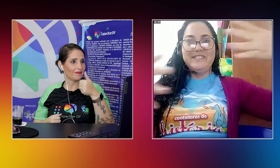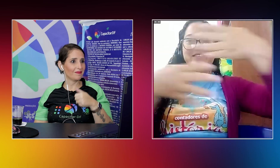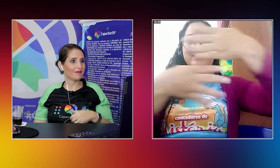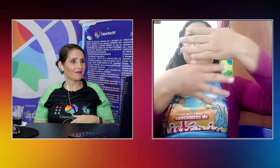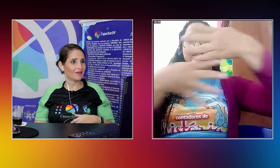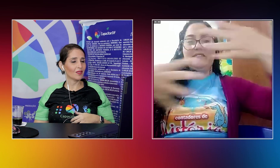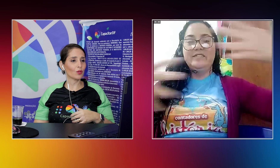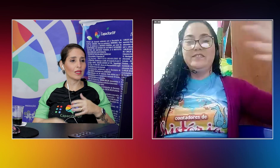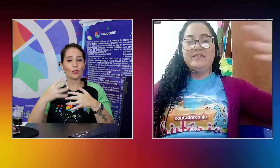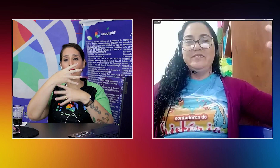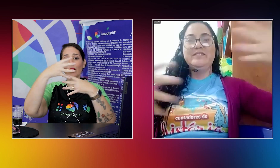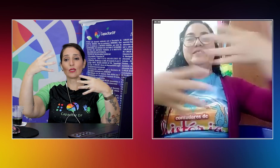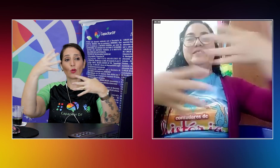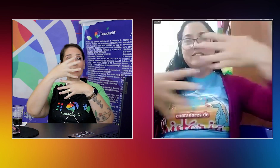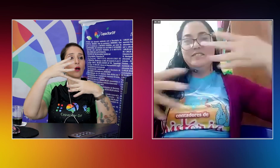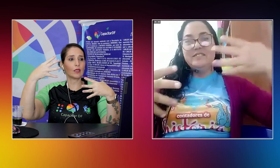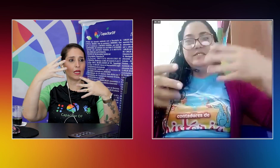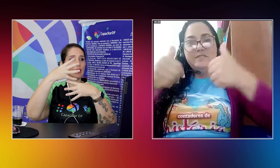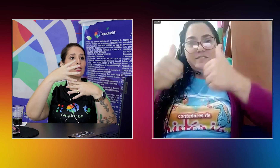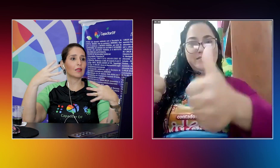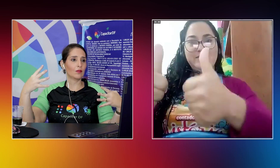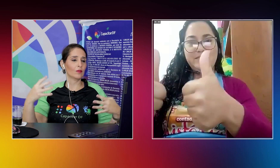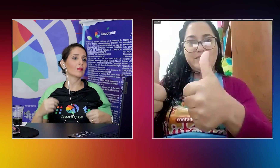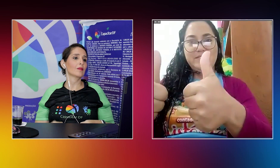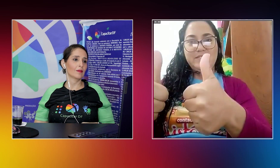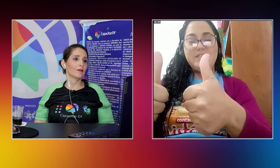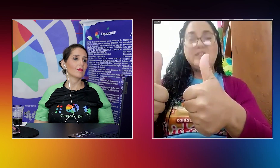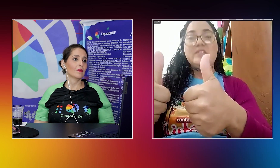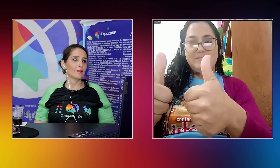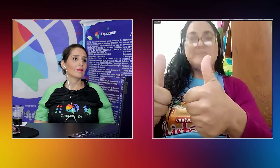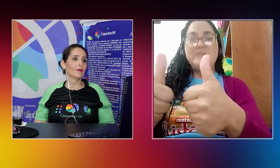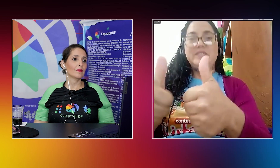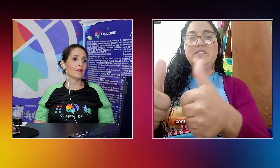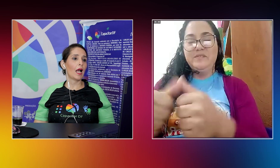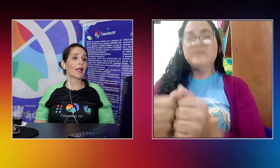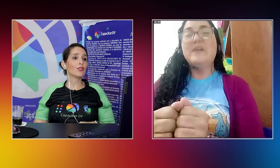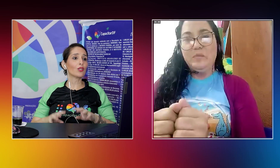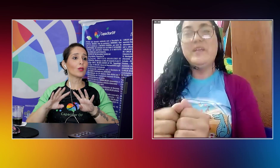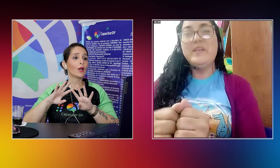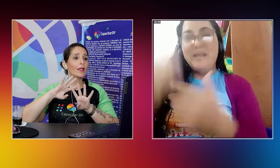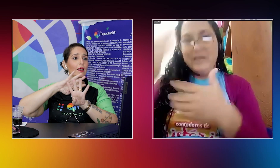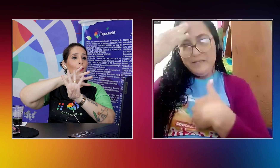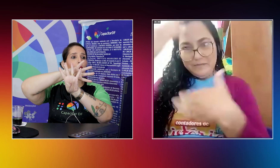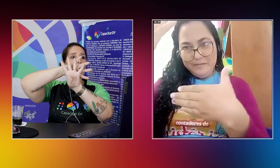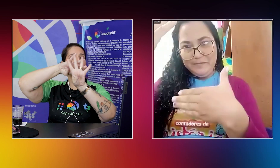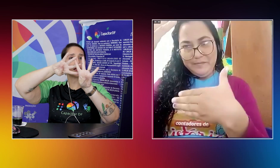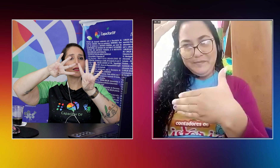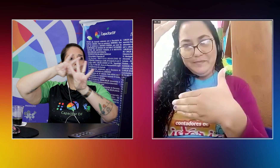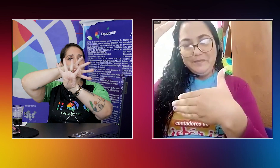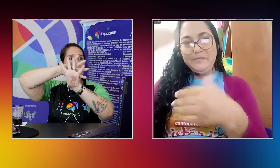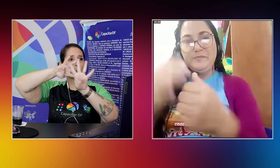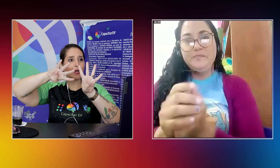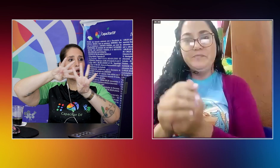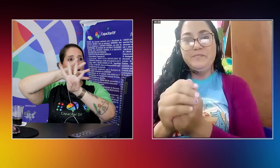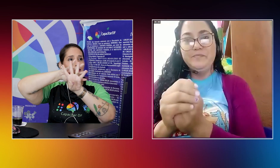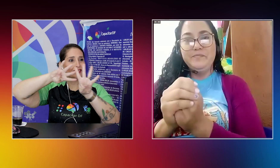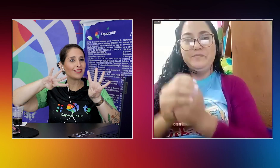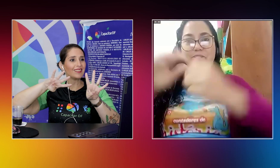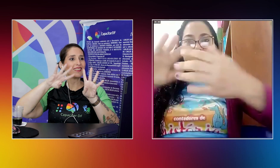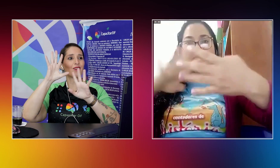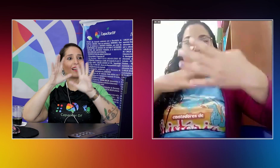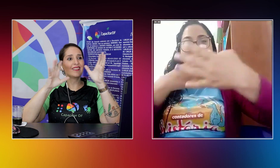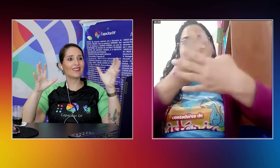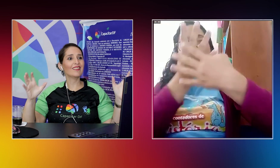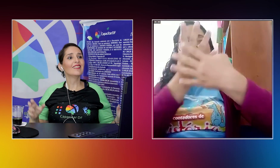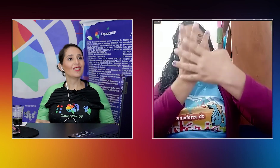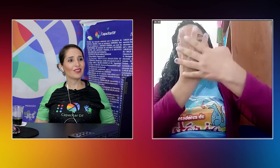Assim, né? Toda horizontal, né? Isso. Isso, tá. A grade é Obrigada. toda quadriculada. Grade.